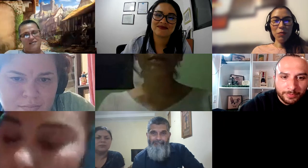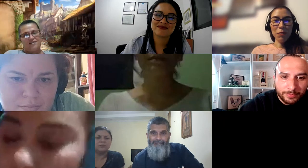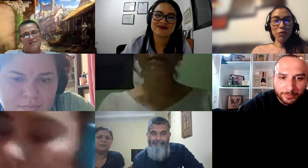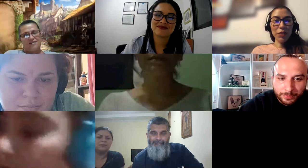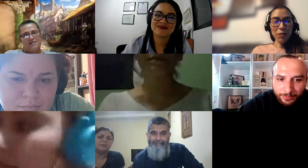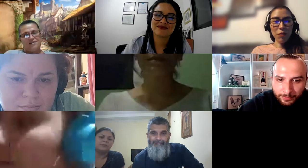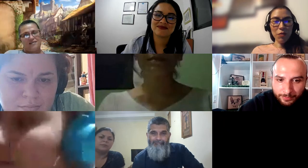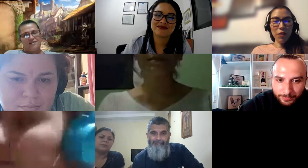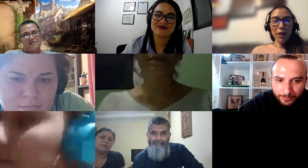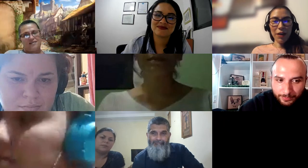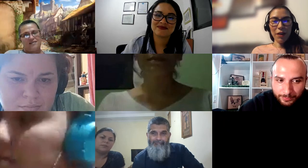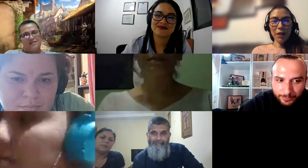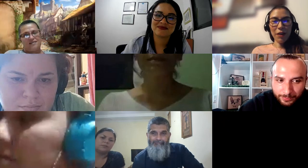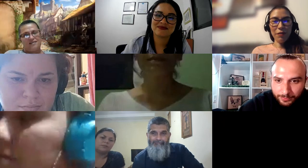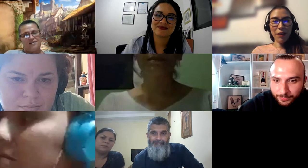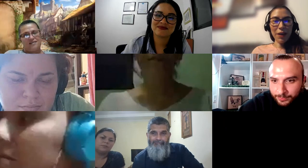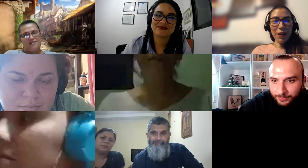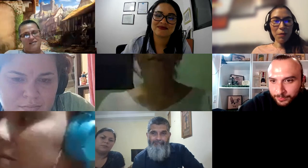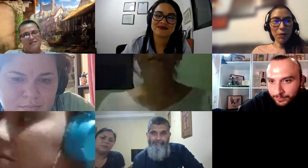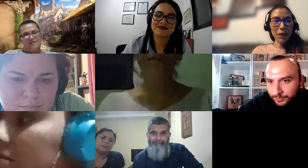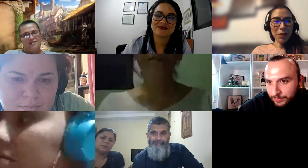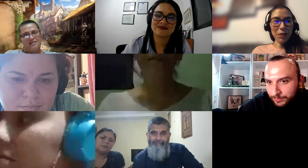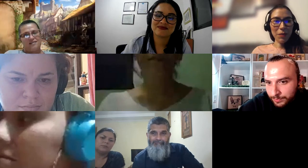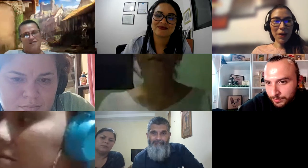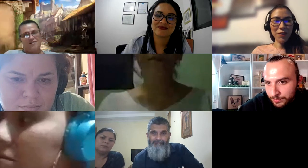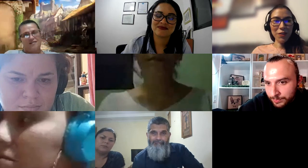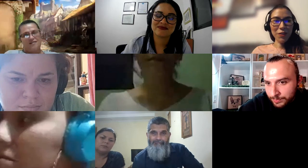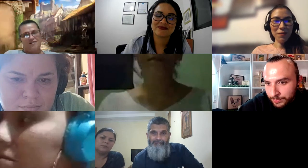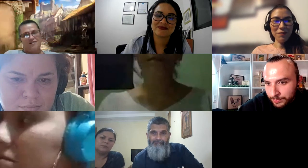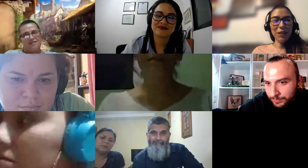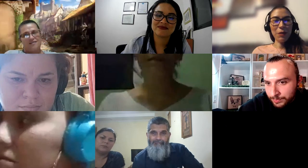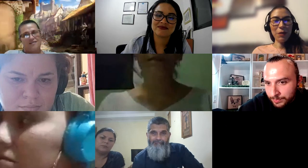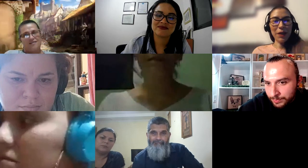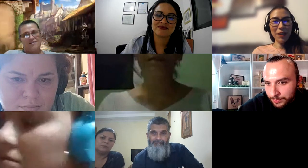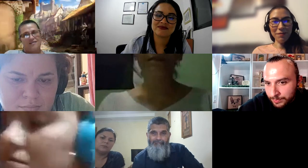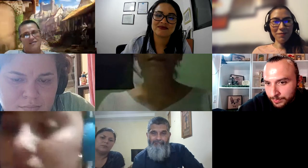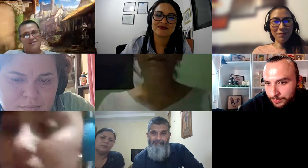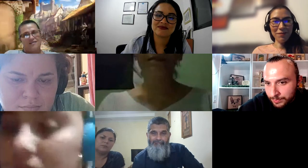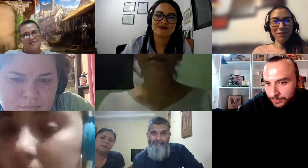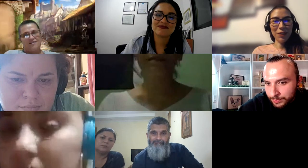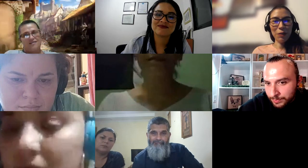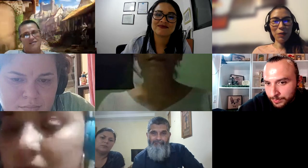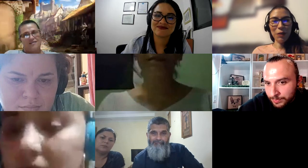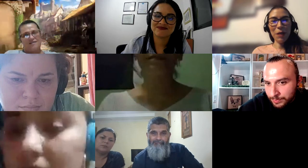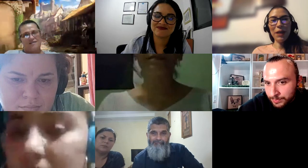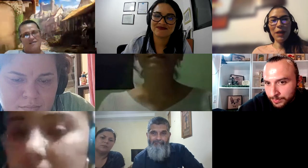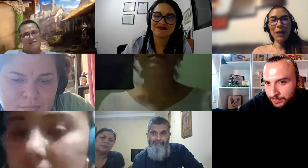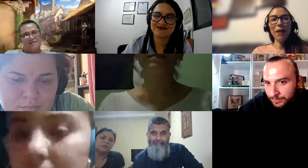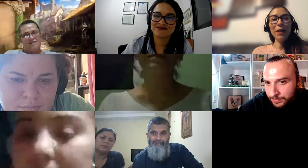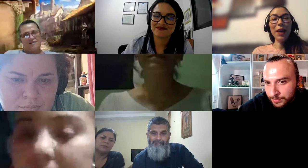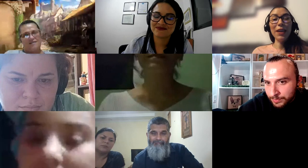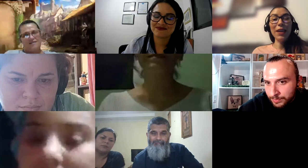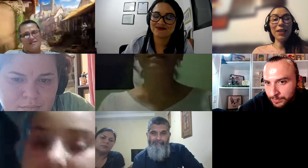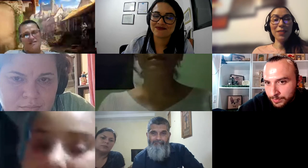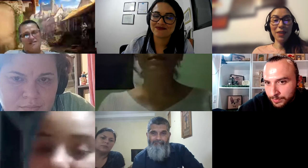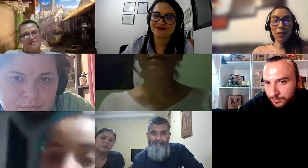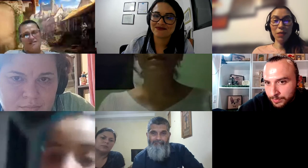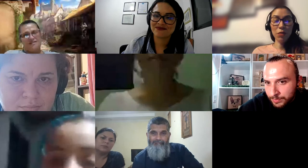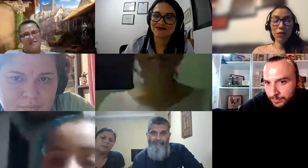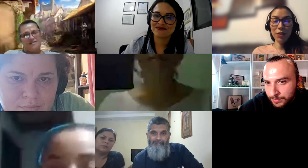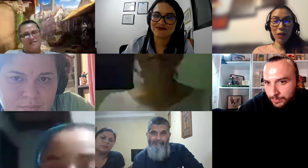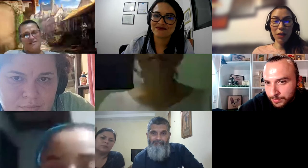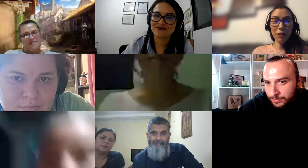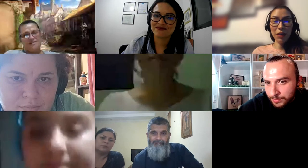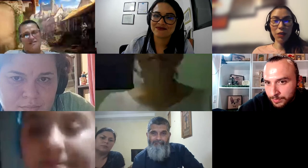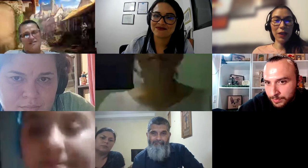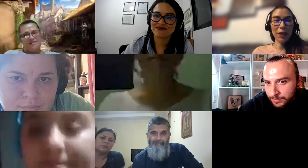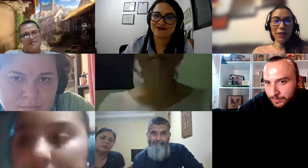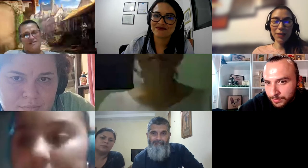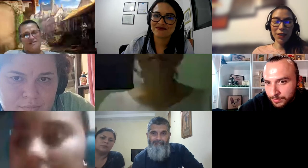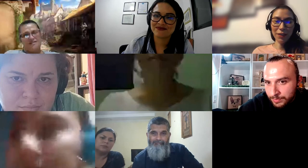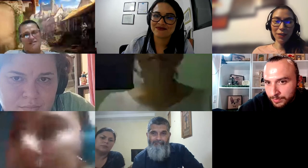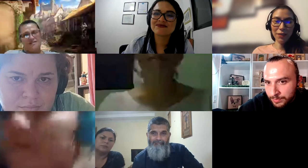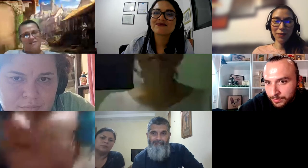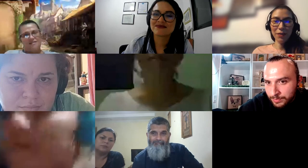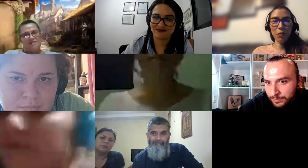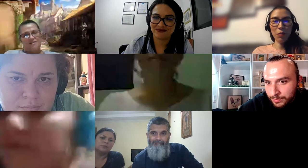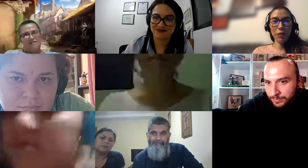Agradecerle muchísimo a Fabián por el espacio. Ivania, te doy la palabra y seguimos escribiendo en el chat, como